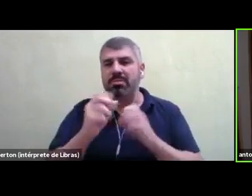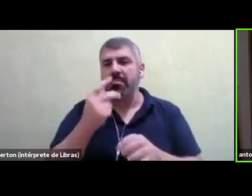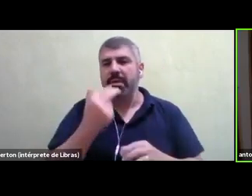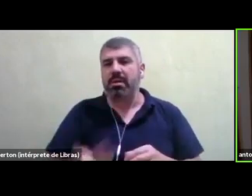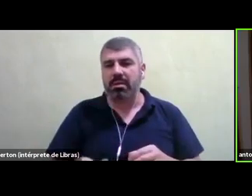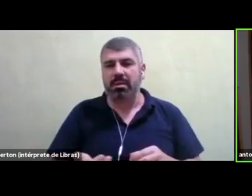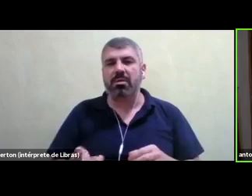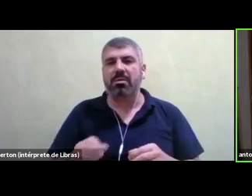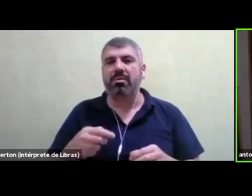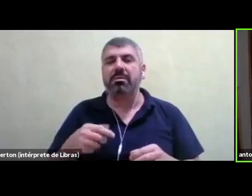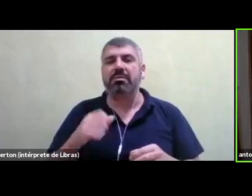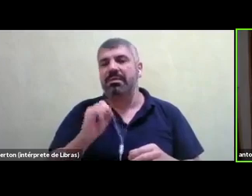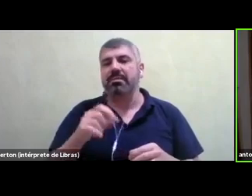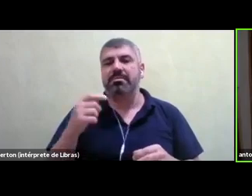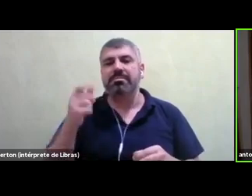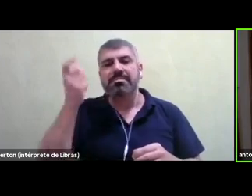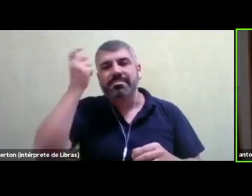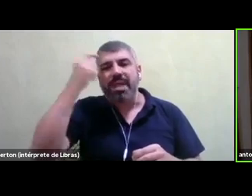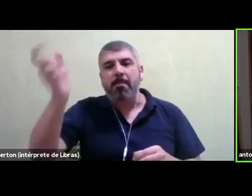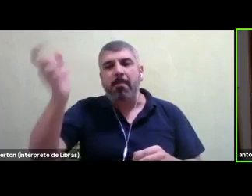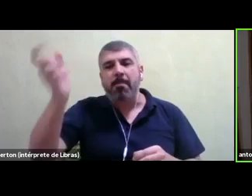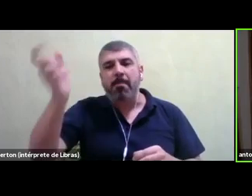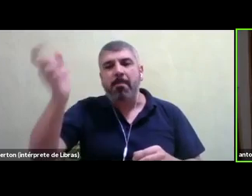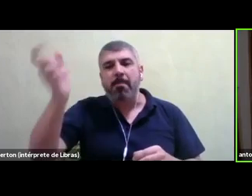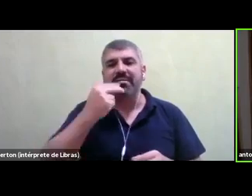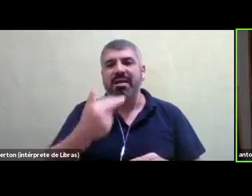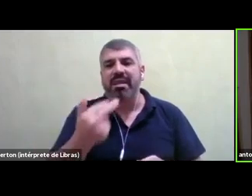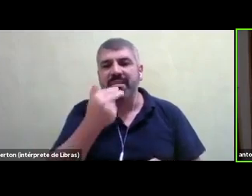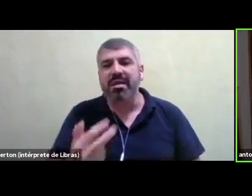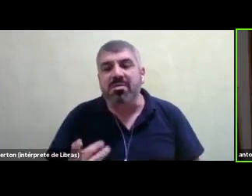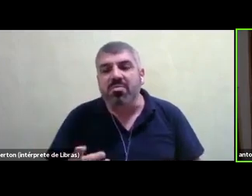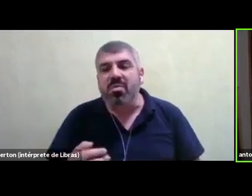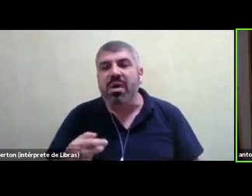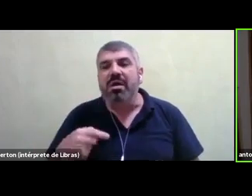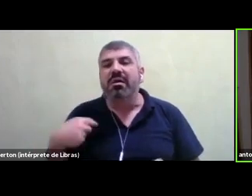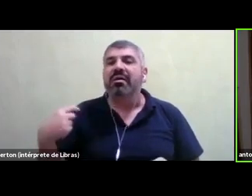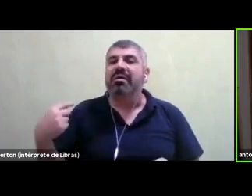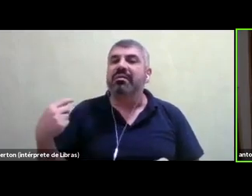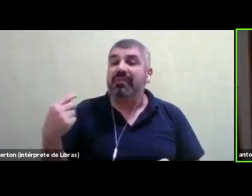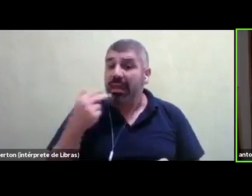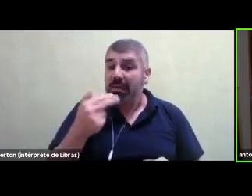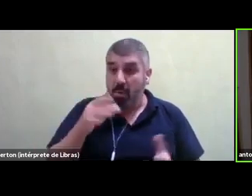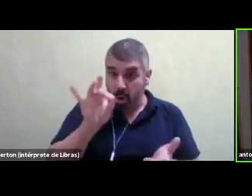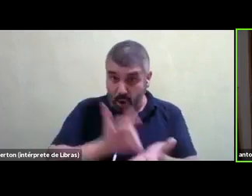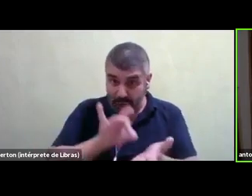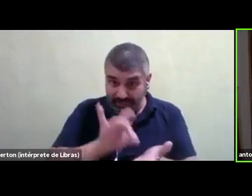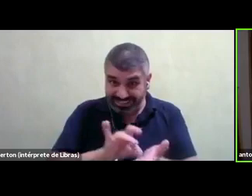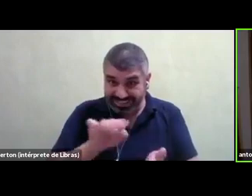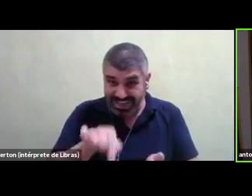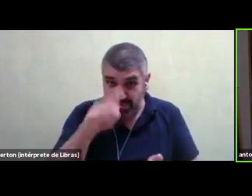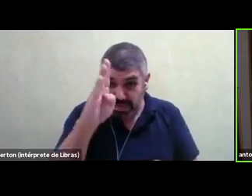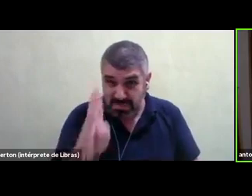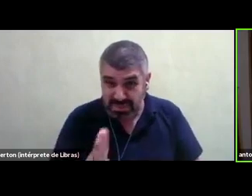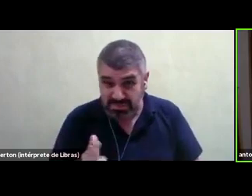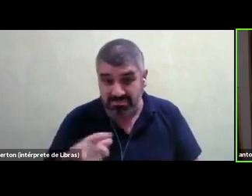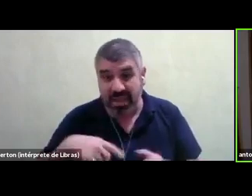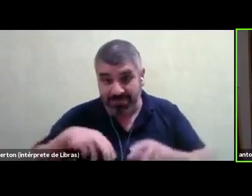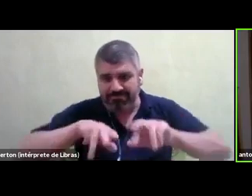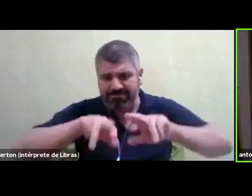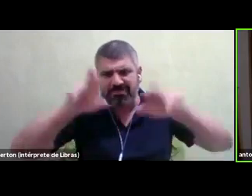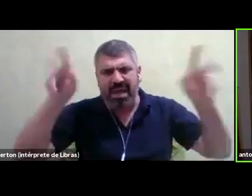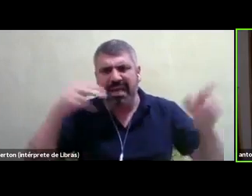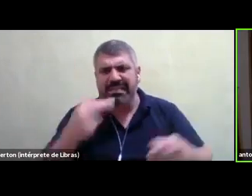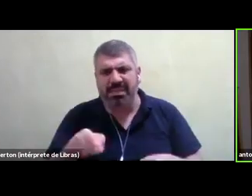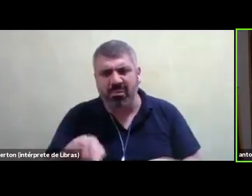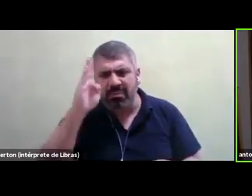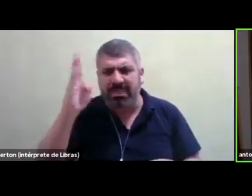nossa língua, né? Sem pensar na nossa língua oficial, né? Já que temos tantas, mas sem pensar quais são